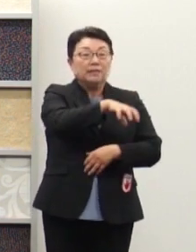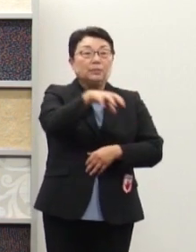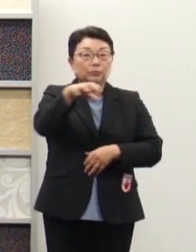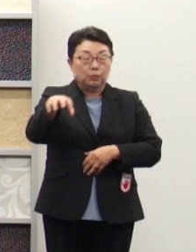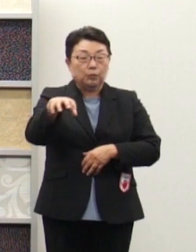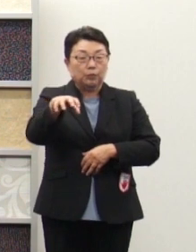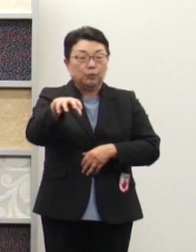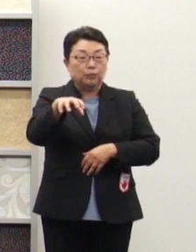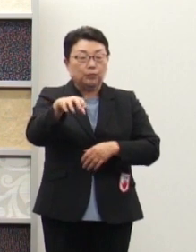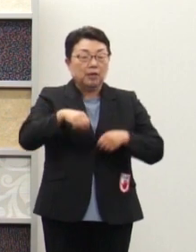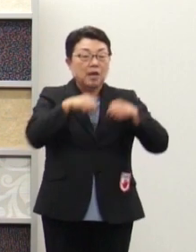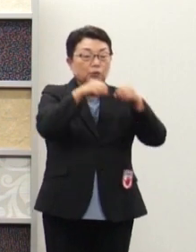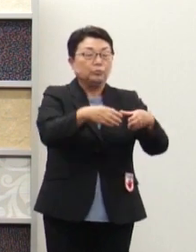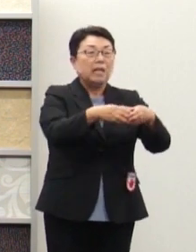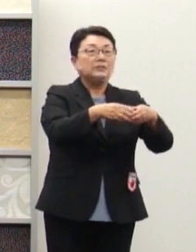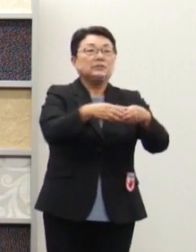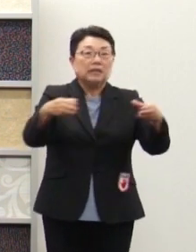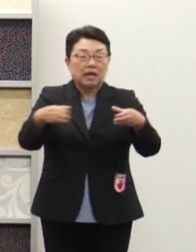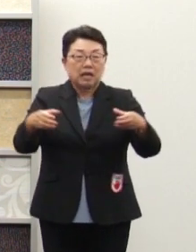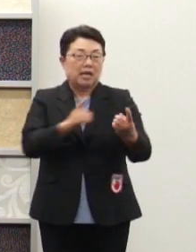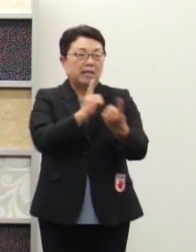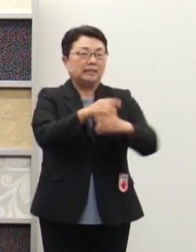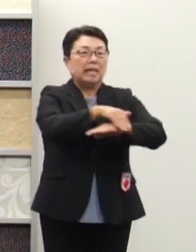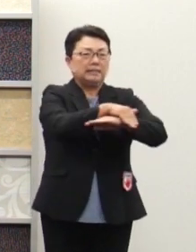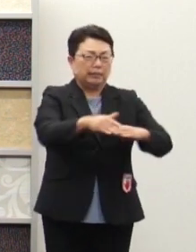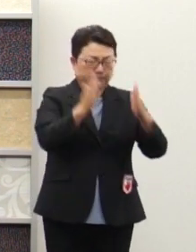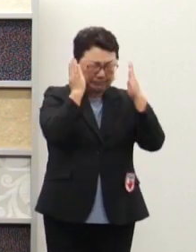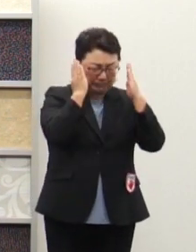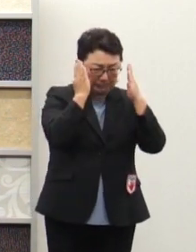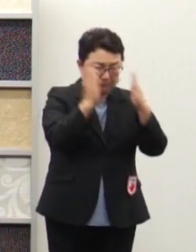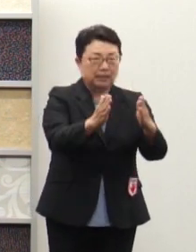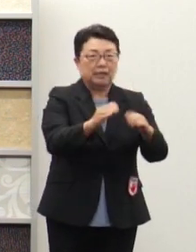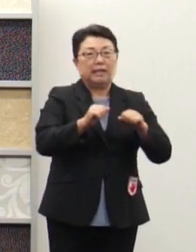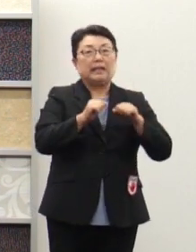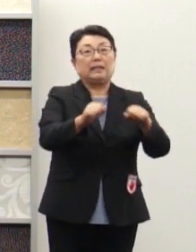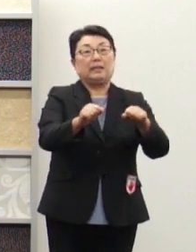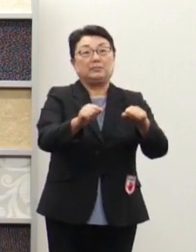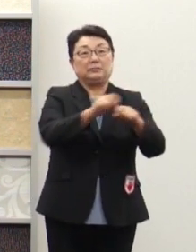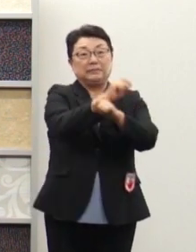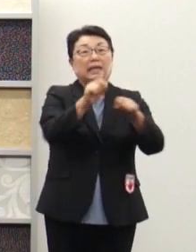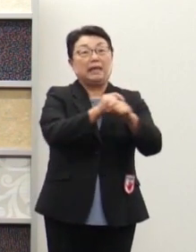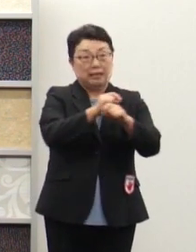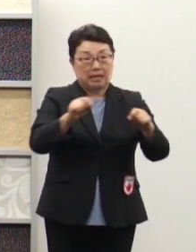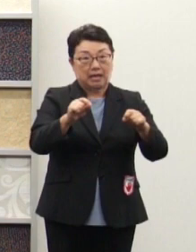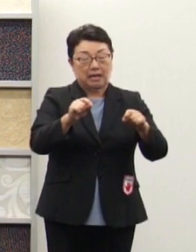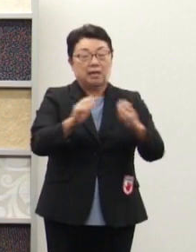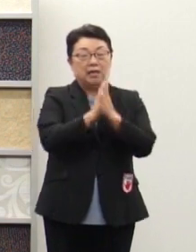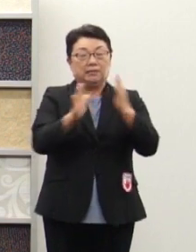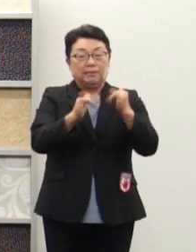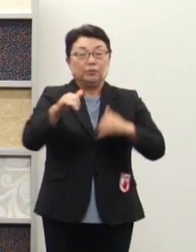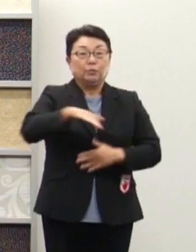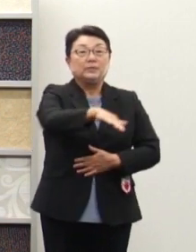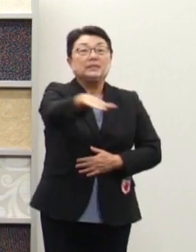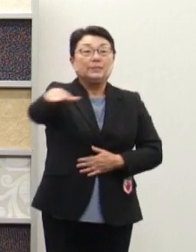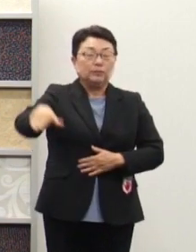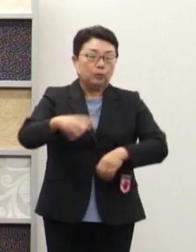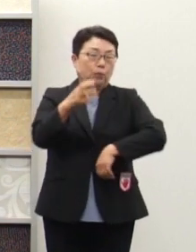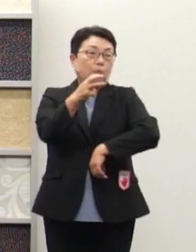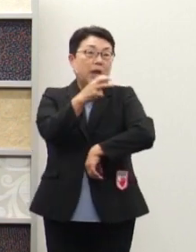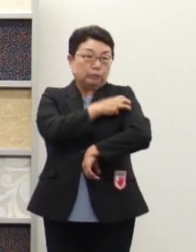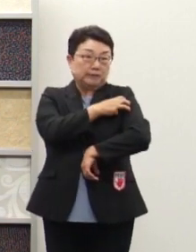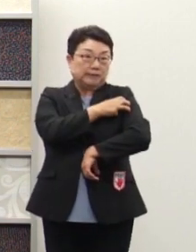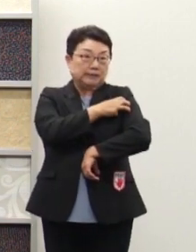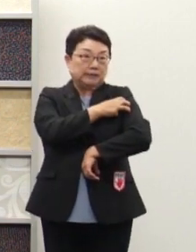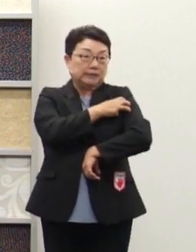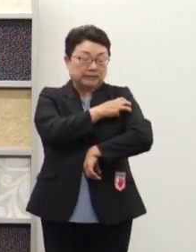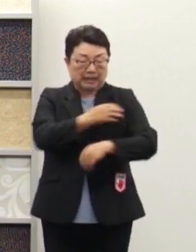関係する施設でのクラスター対策に重点的に取り組んでいることに加えまして、県民の皆様のワクチン接種が